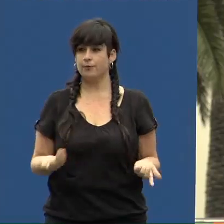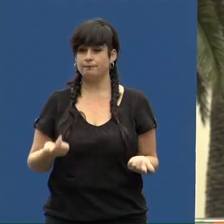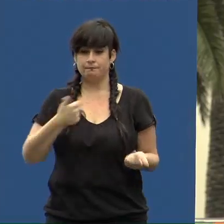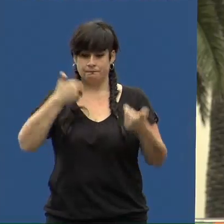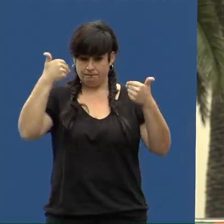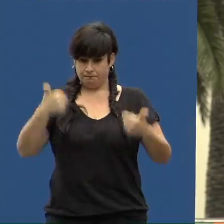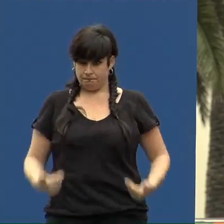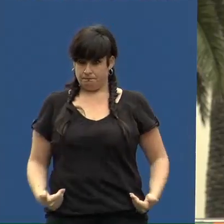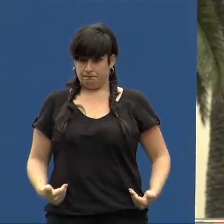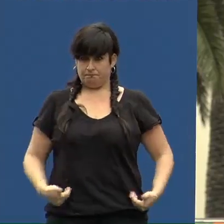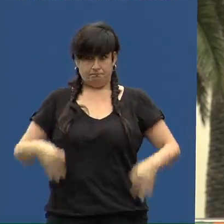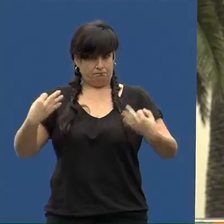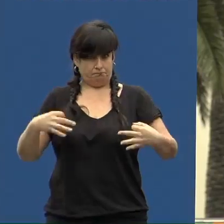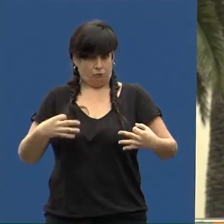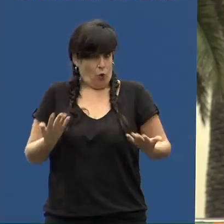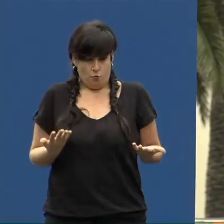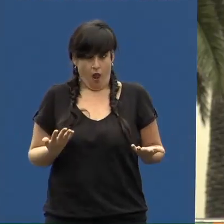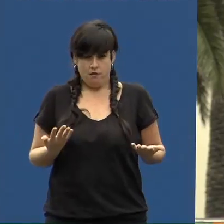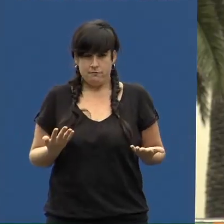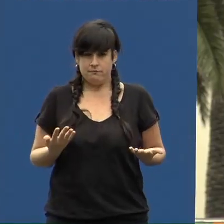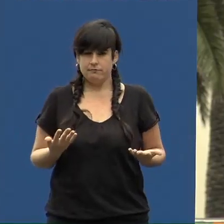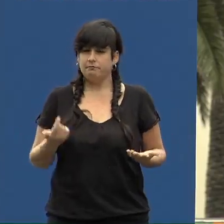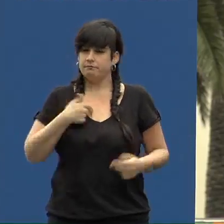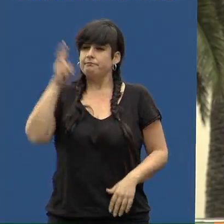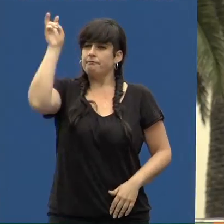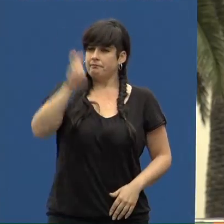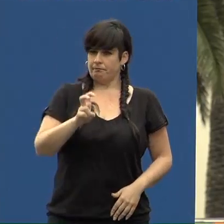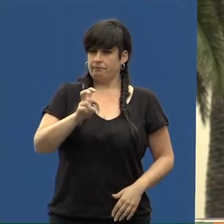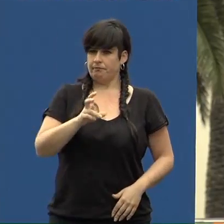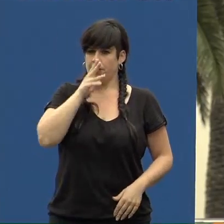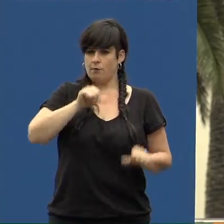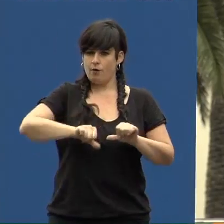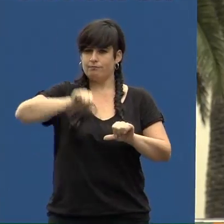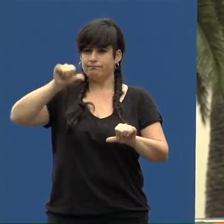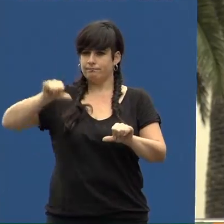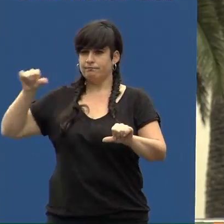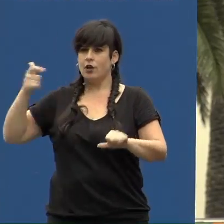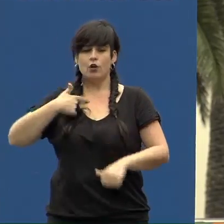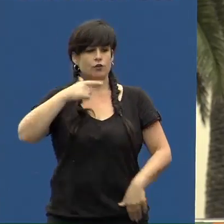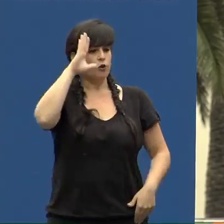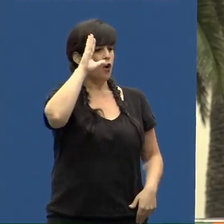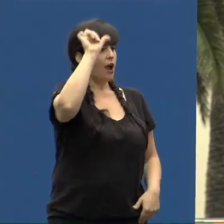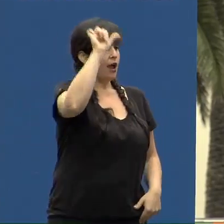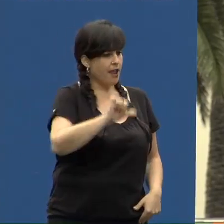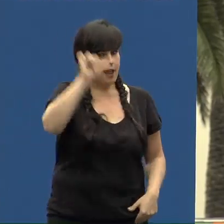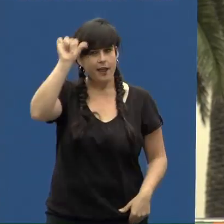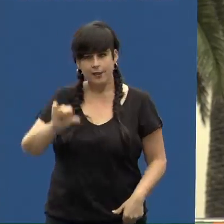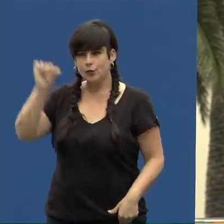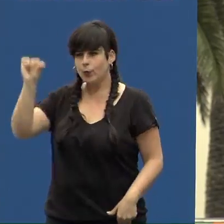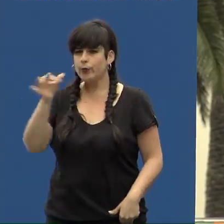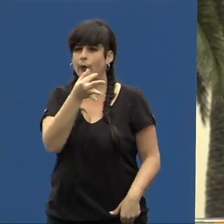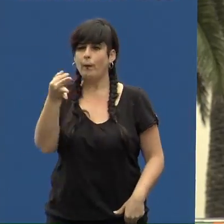ciudadana, vengo, una vez más, como tantas otras veces, a escuchar y aprender del pueblo